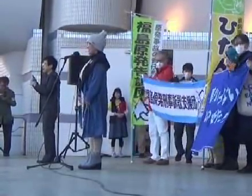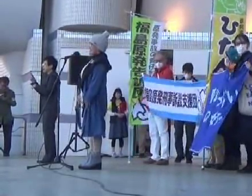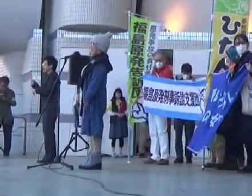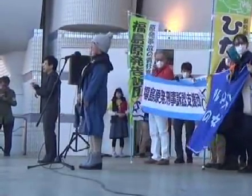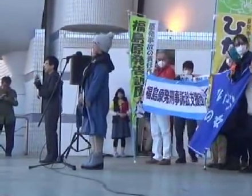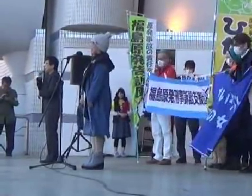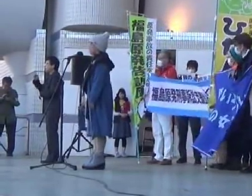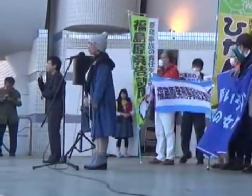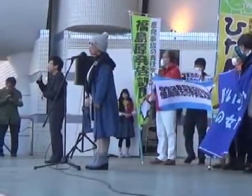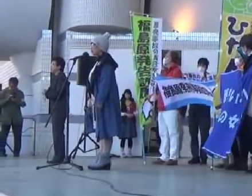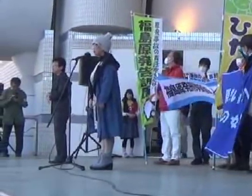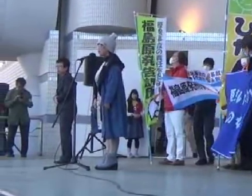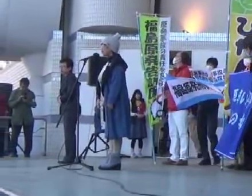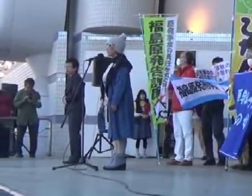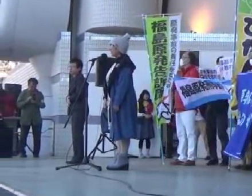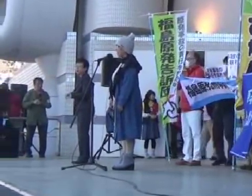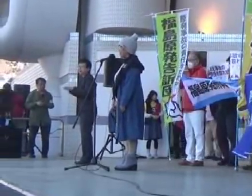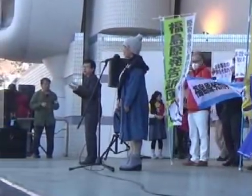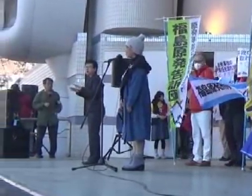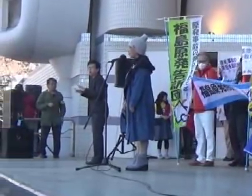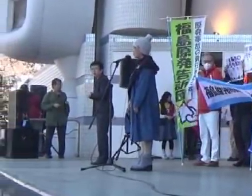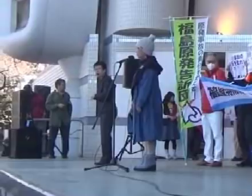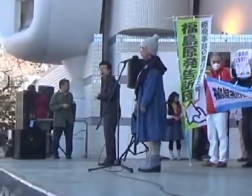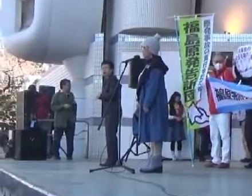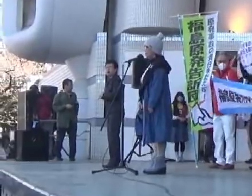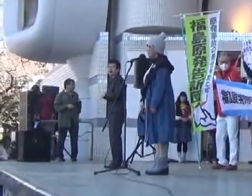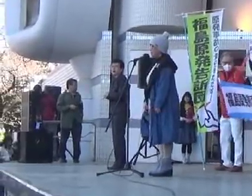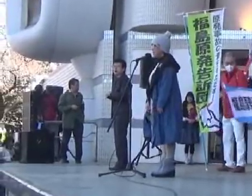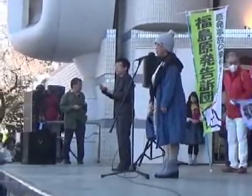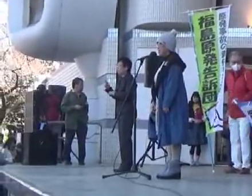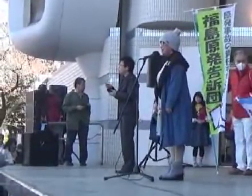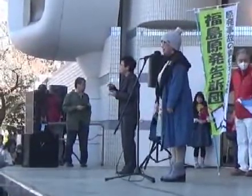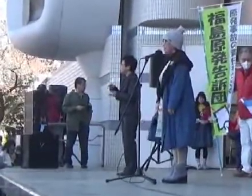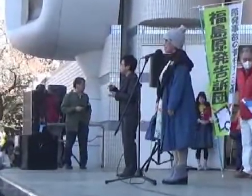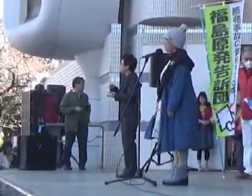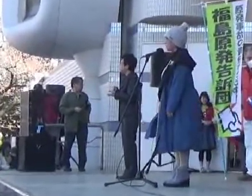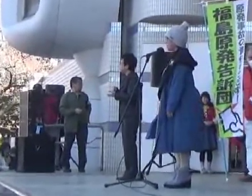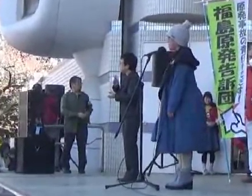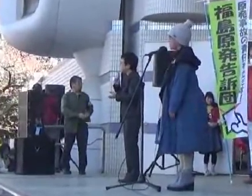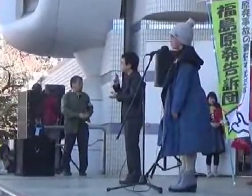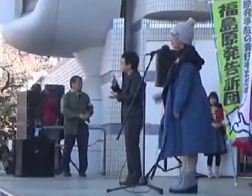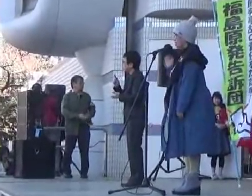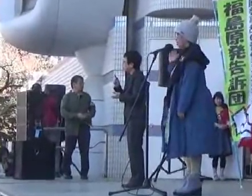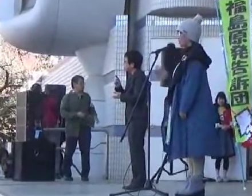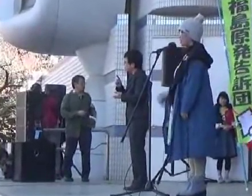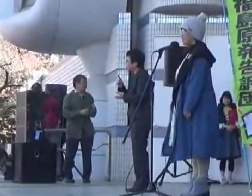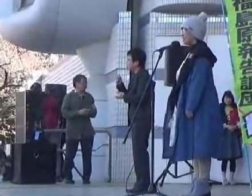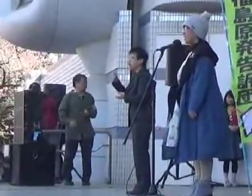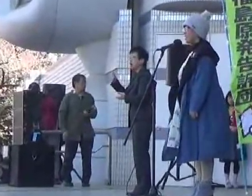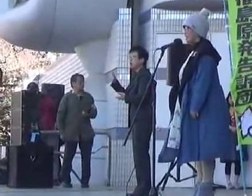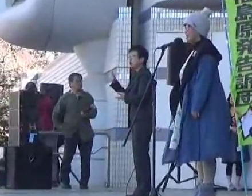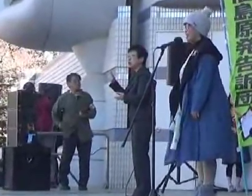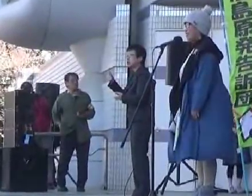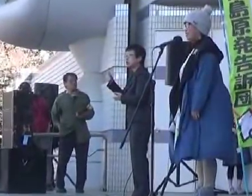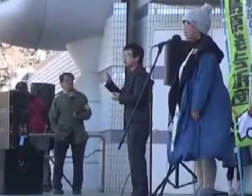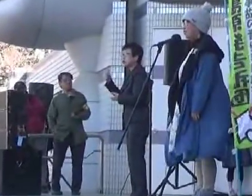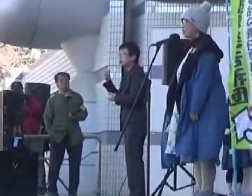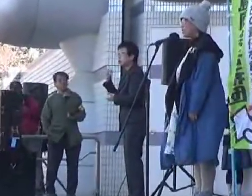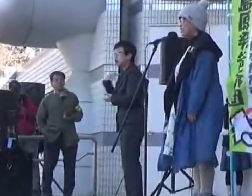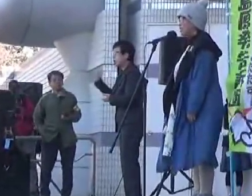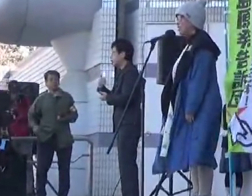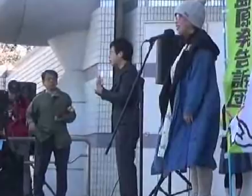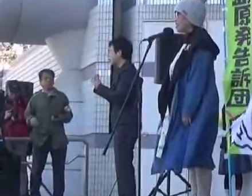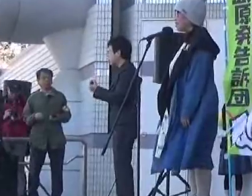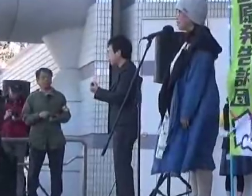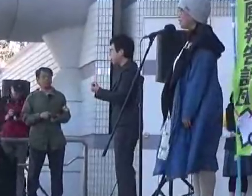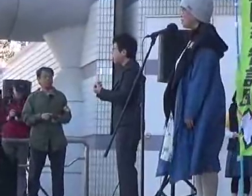。今日はね、どういう立場で話されますかって主催者の方に聞かれて、私の